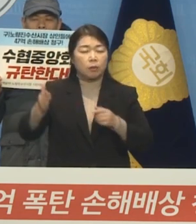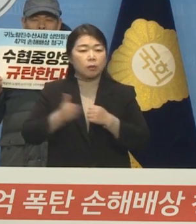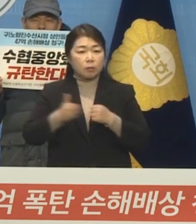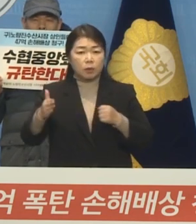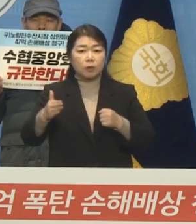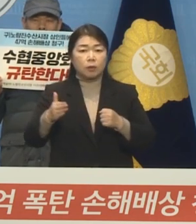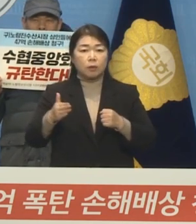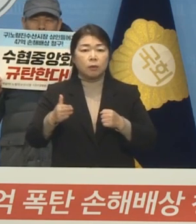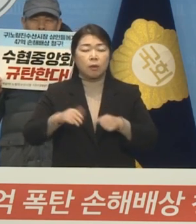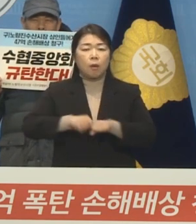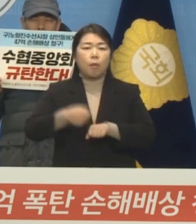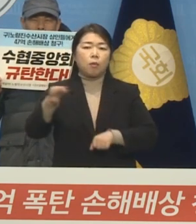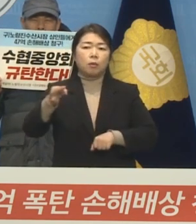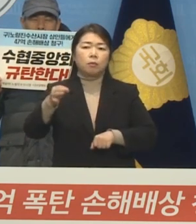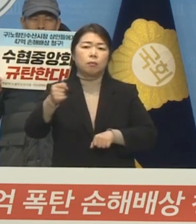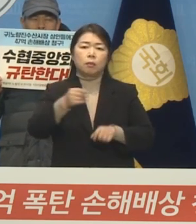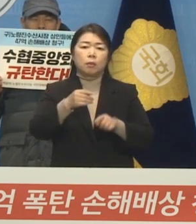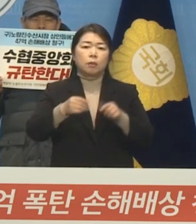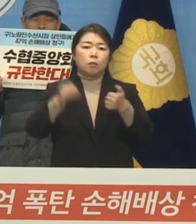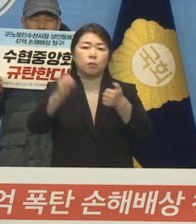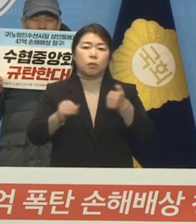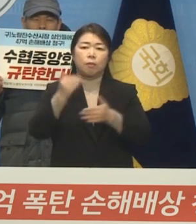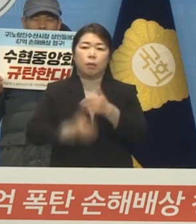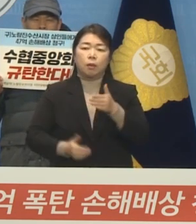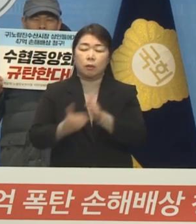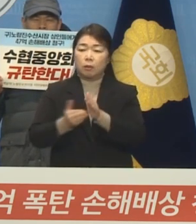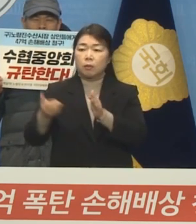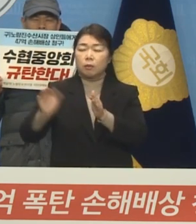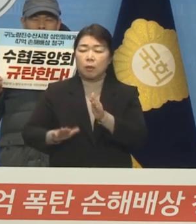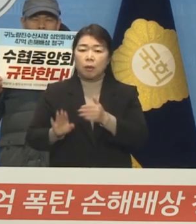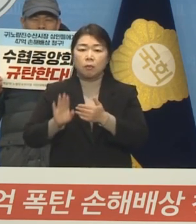반으로 벌금이 깎였는데 그 후로